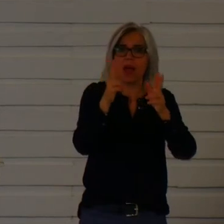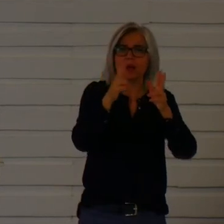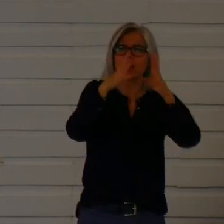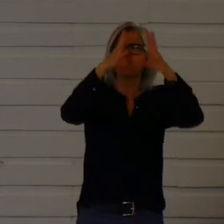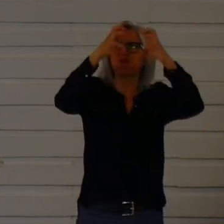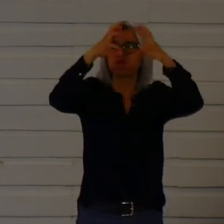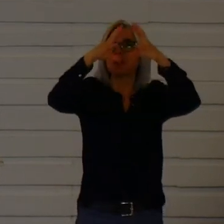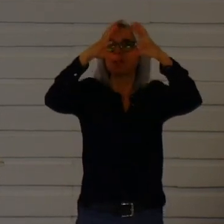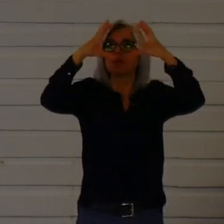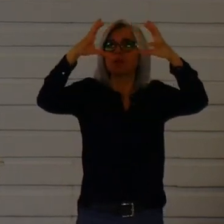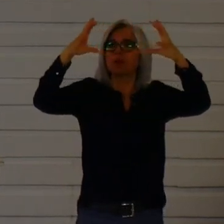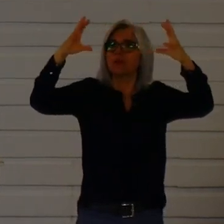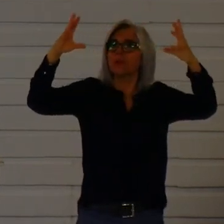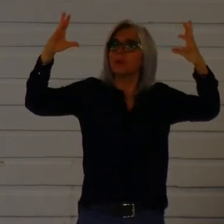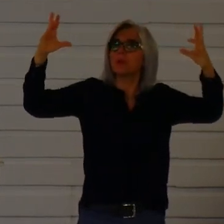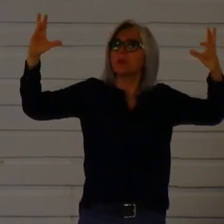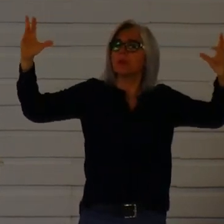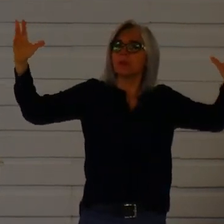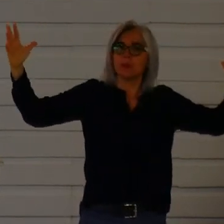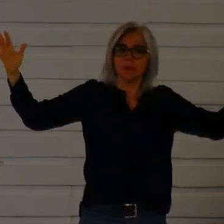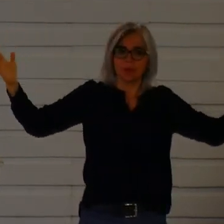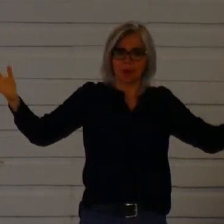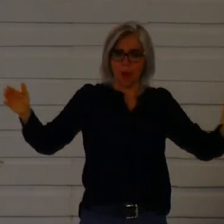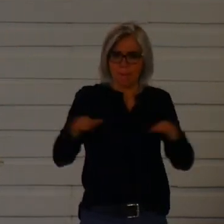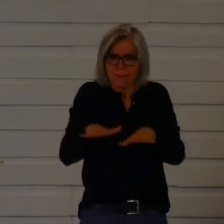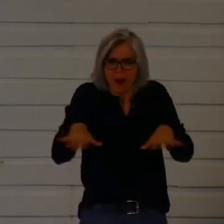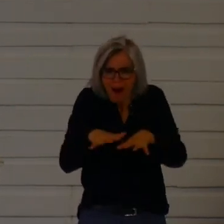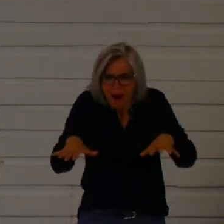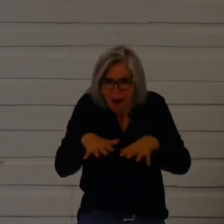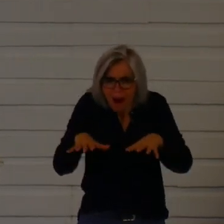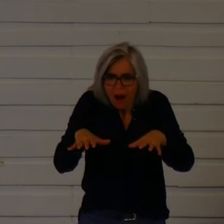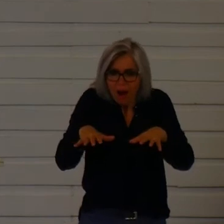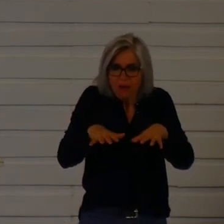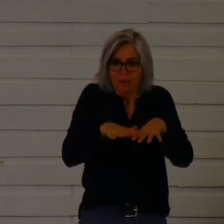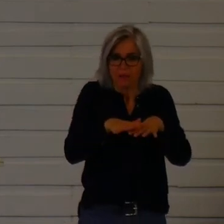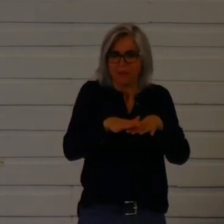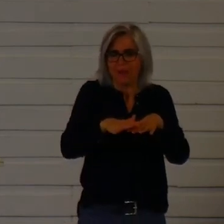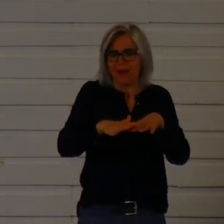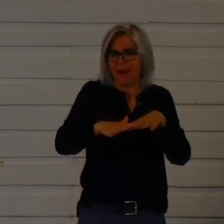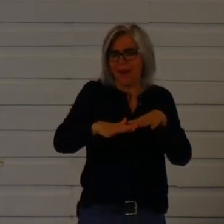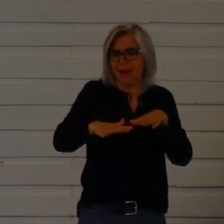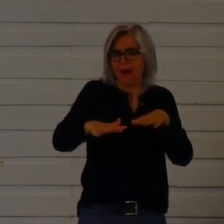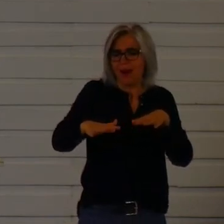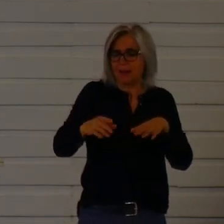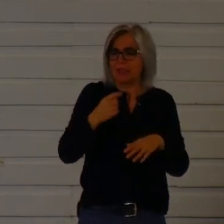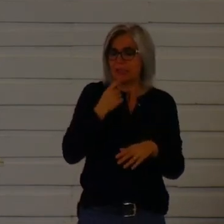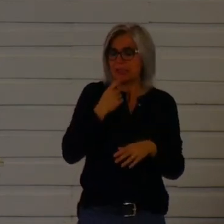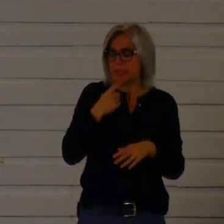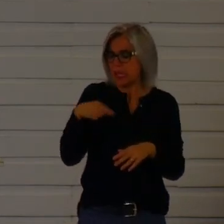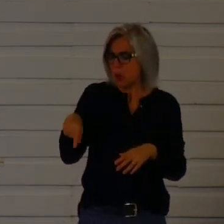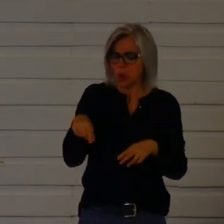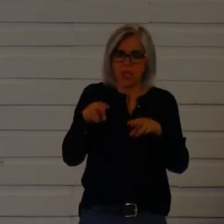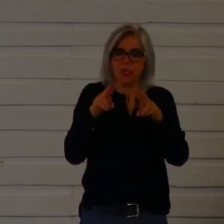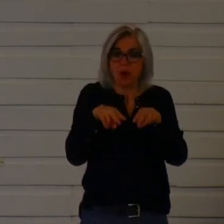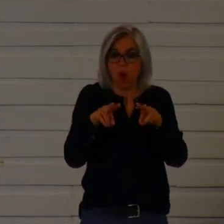che tutto è sotto il suo controllo ed ogni cosa deve tacere alla sua voce. Deve tacere alla sua voce. Non c'è